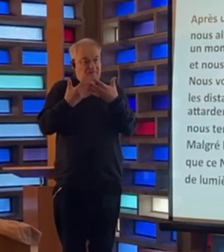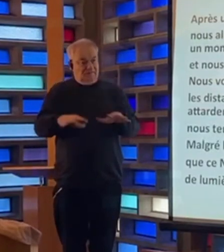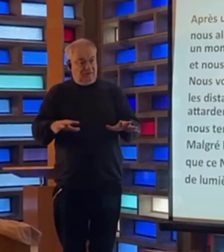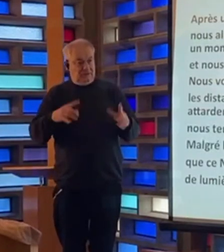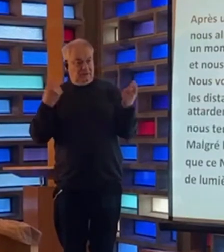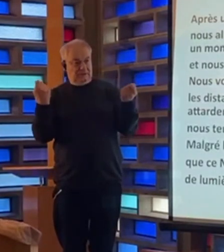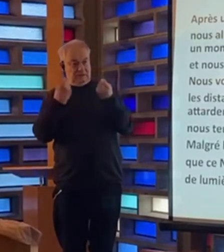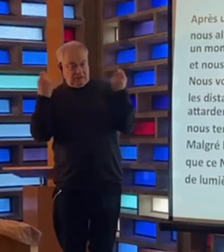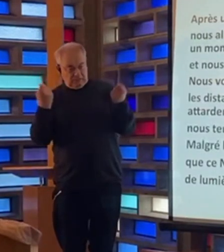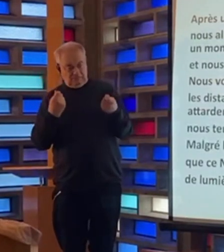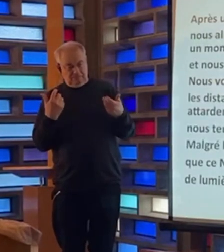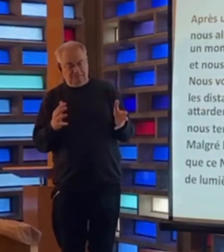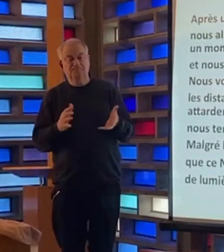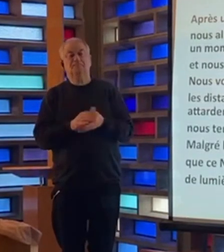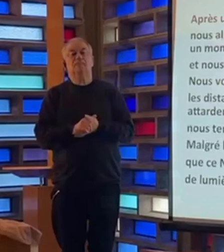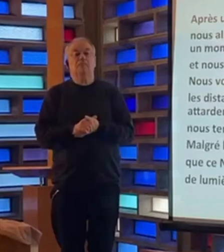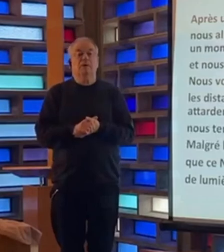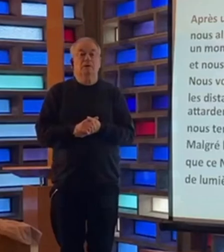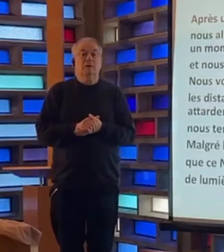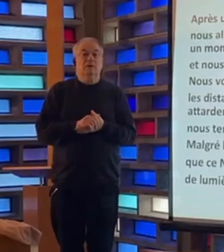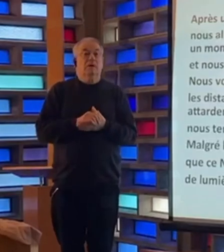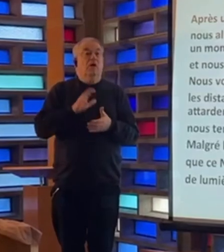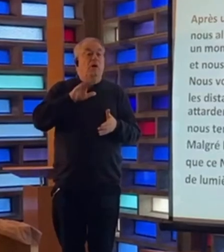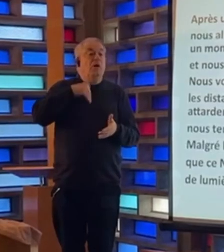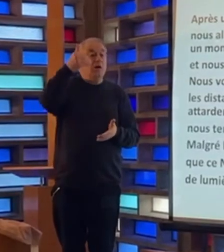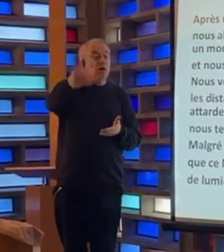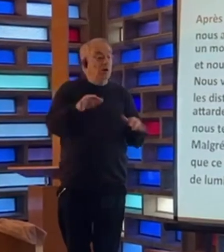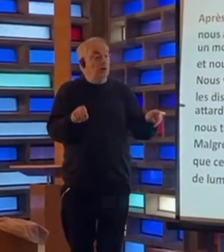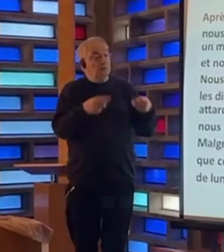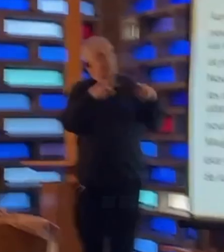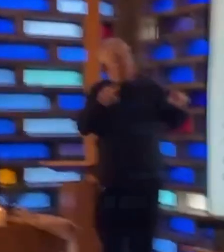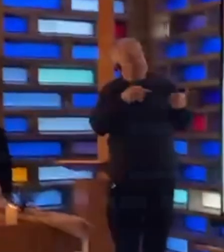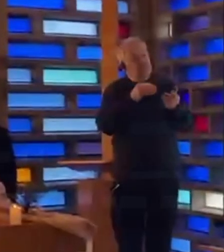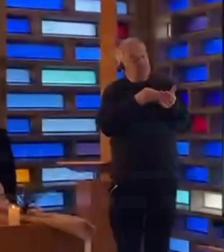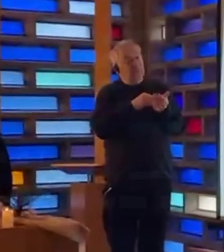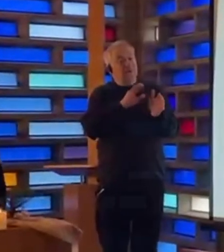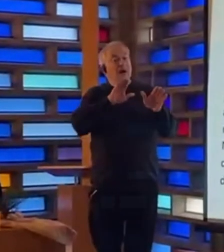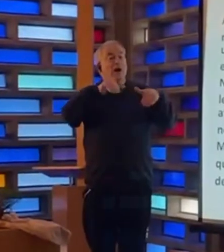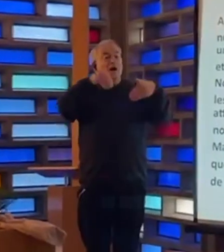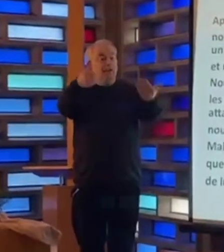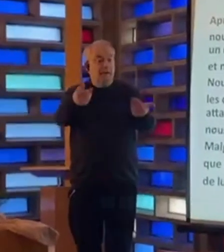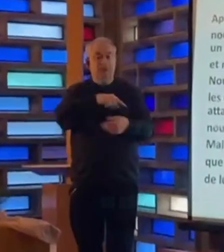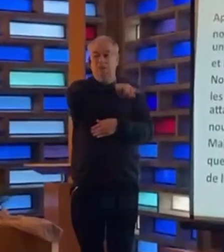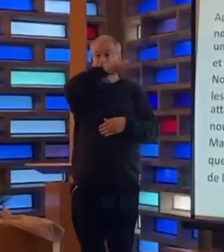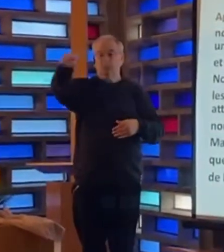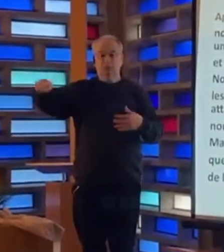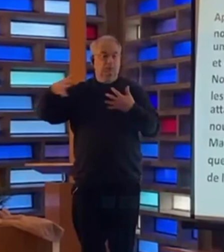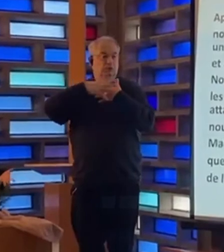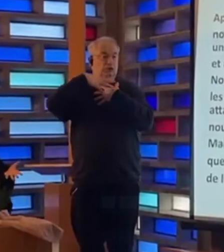célébration, après une dernière pièce musicale, nous allons quitter ce lieu